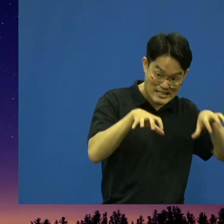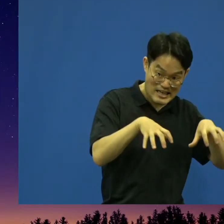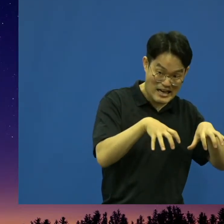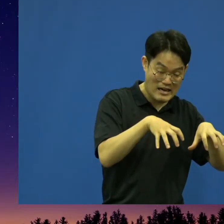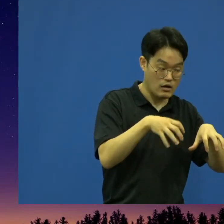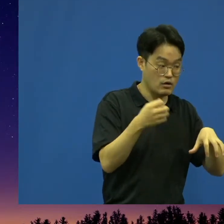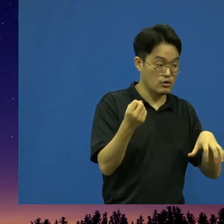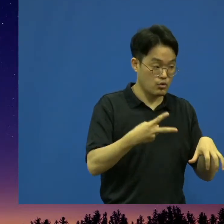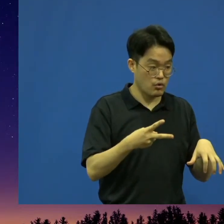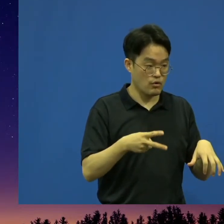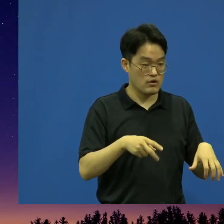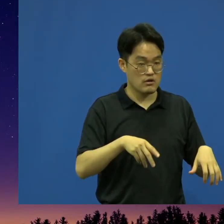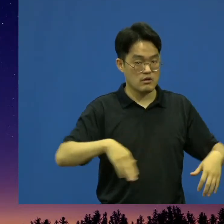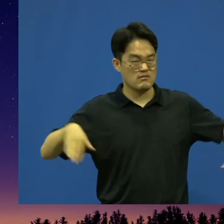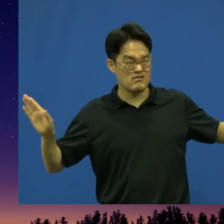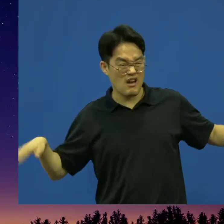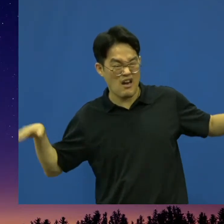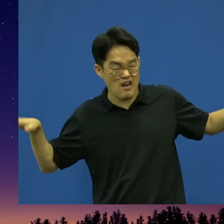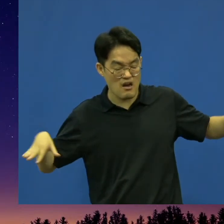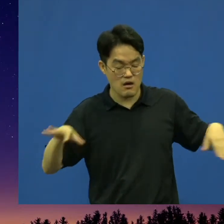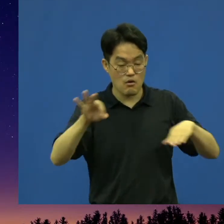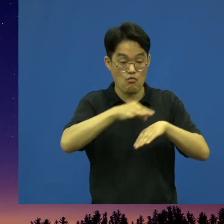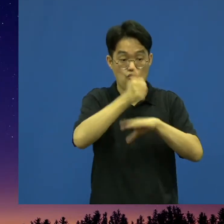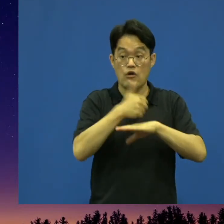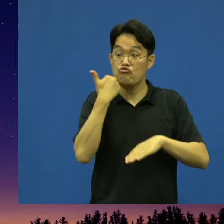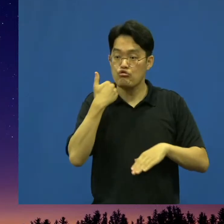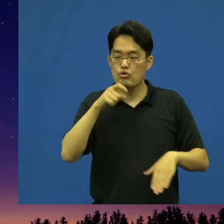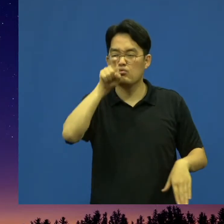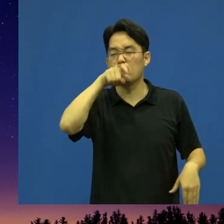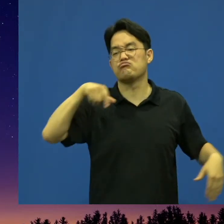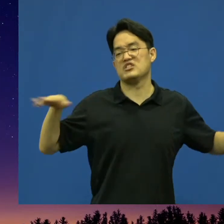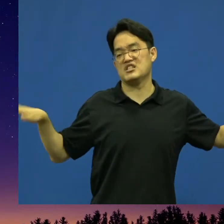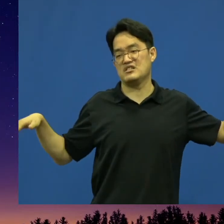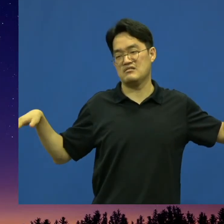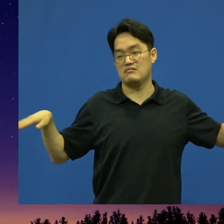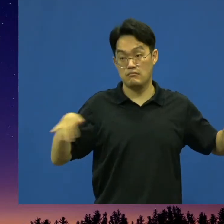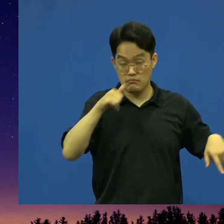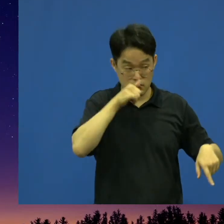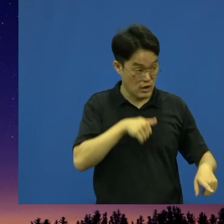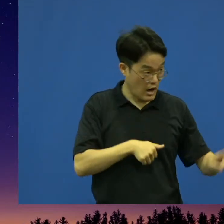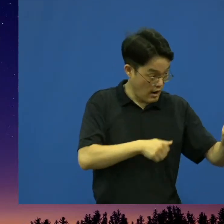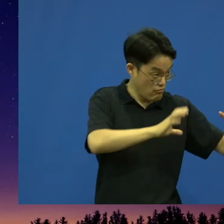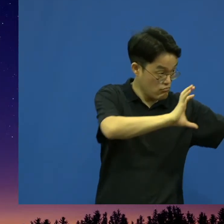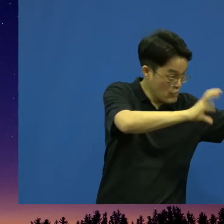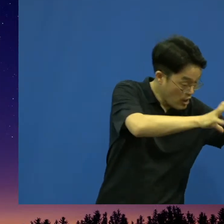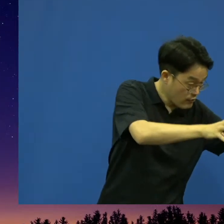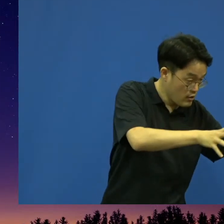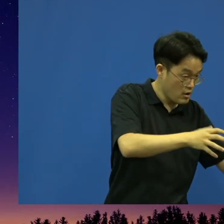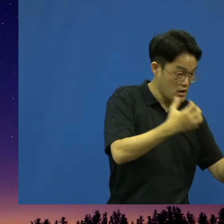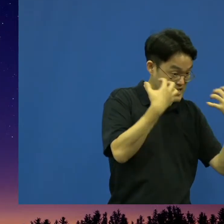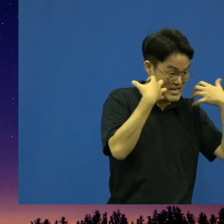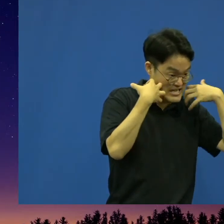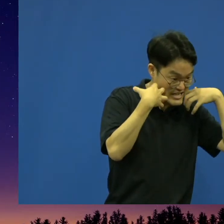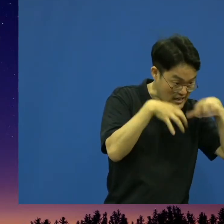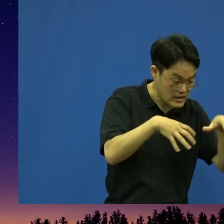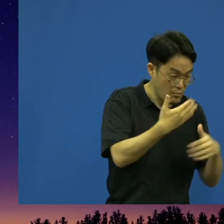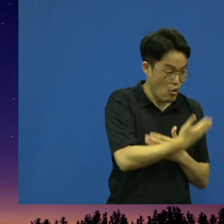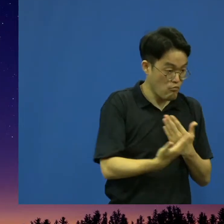왕이에요. 한 제국이 등장하는데 두 왕이 동시에